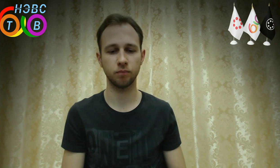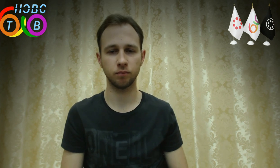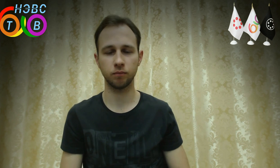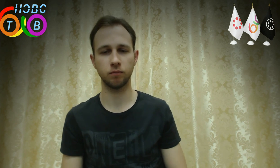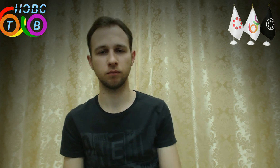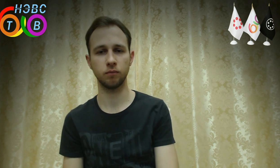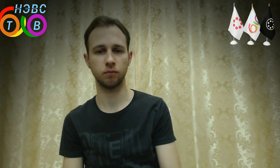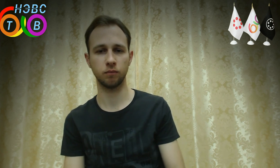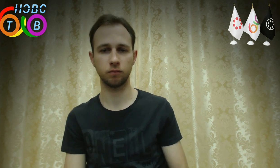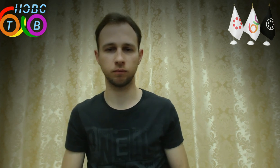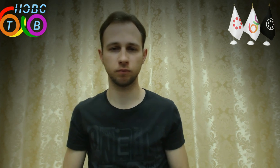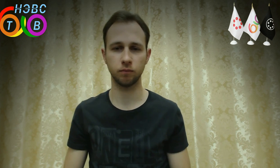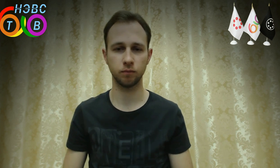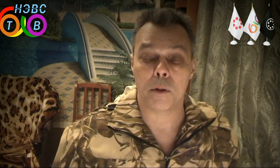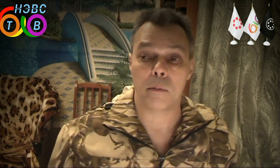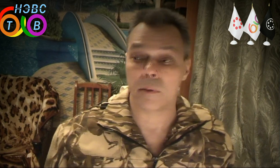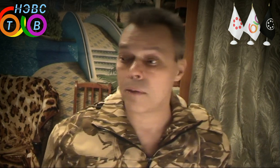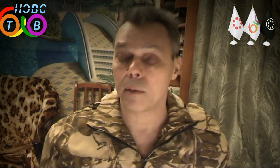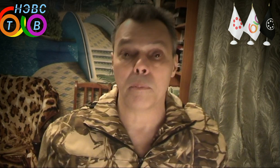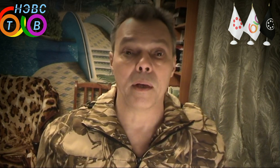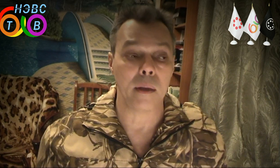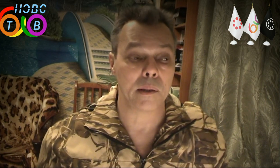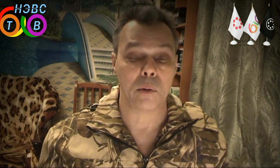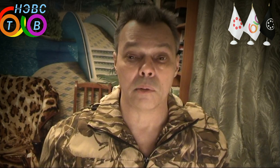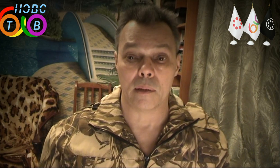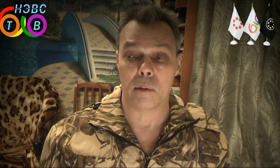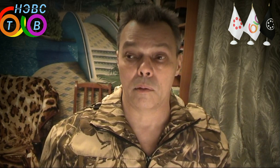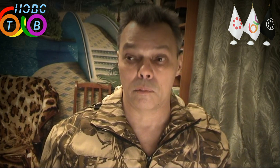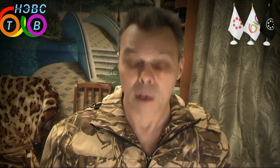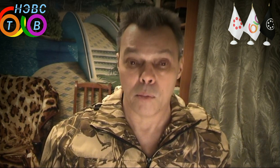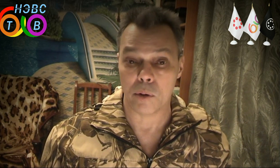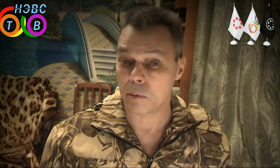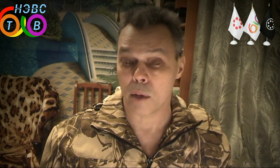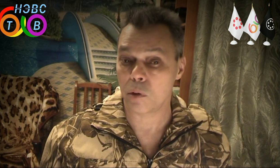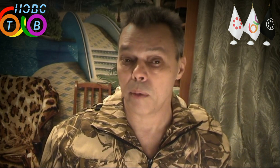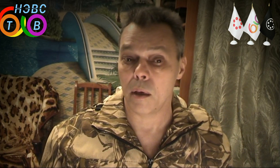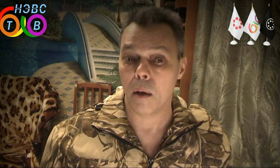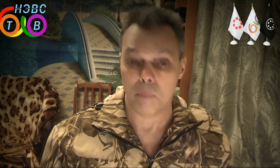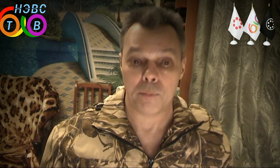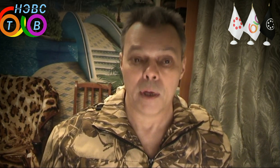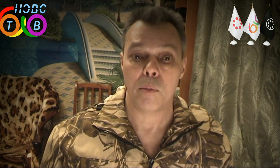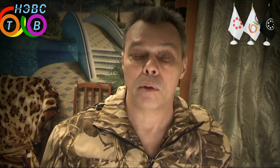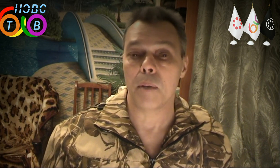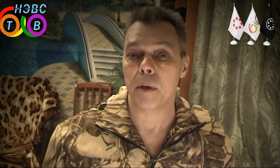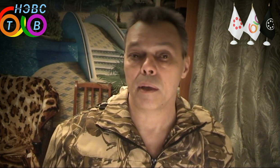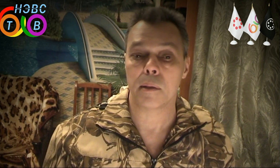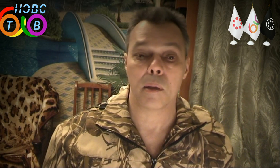проблемы там, или болезни, или же вдруг мгновенные переезды куда-то требуются, так судьба требует, да, переезда